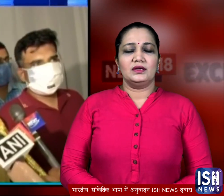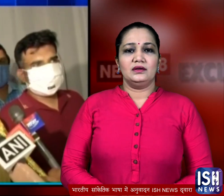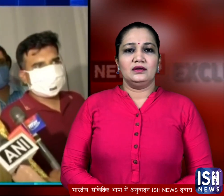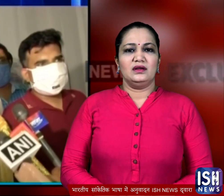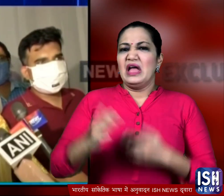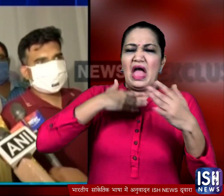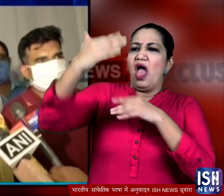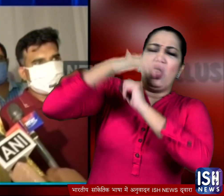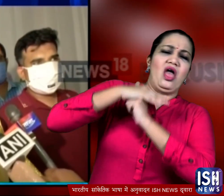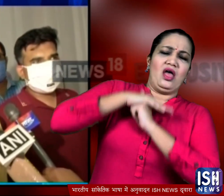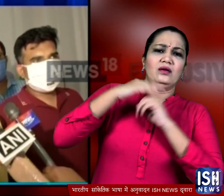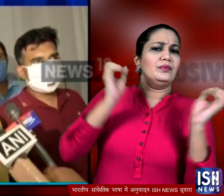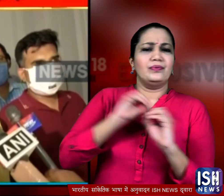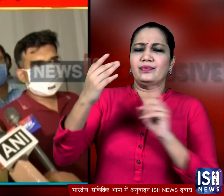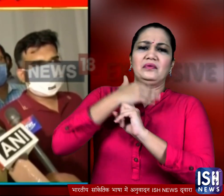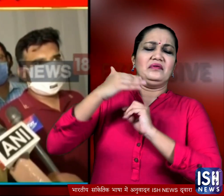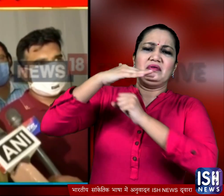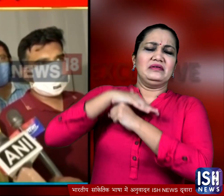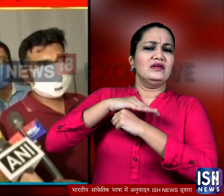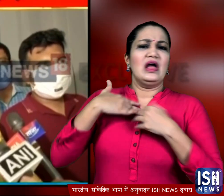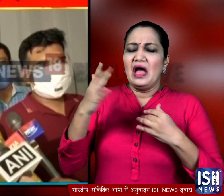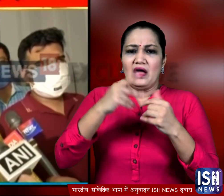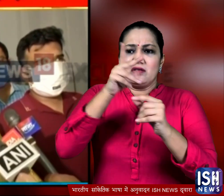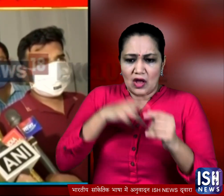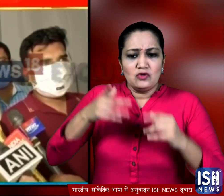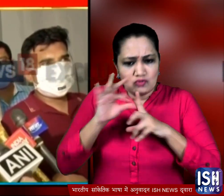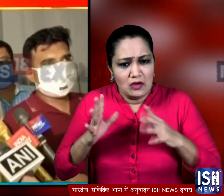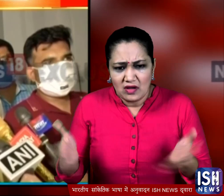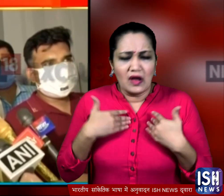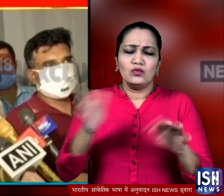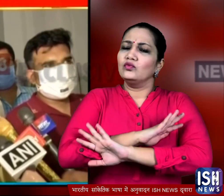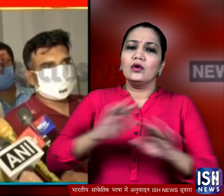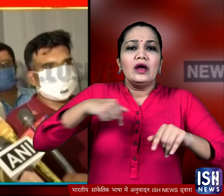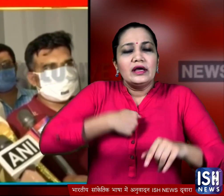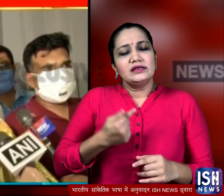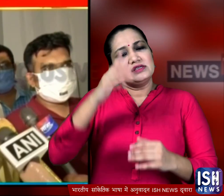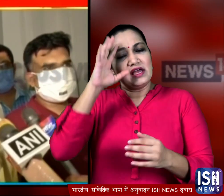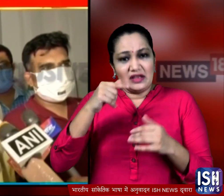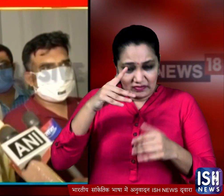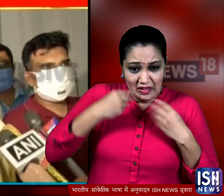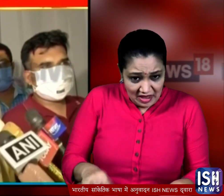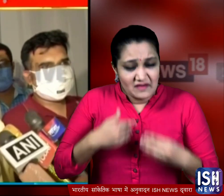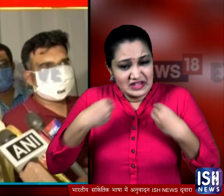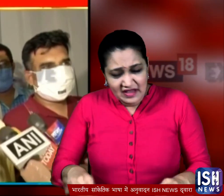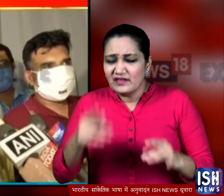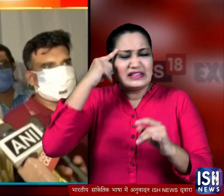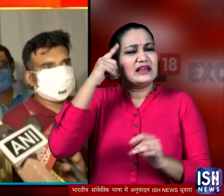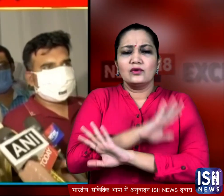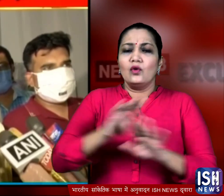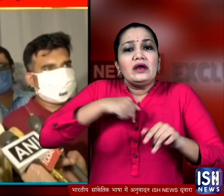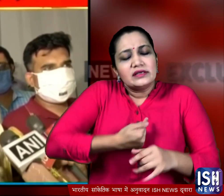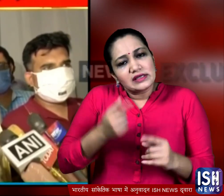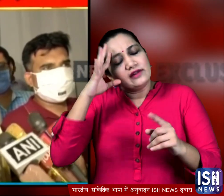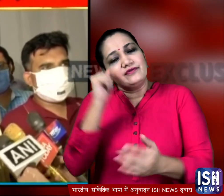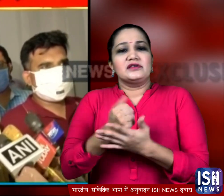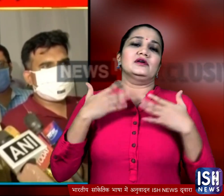किसी को प्रेशर नहीं है, कोई हमको कुछ नहीं बोला जो आपको करना होगा, ये आपको छोड़ना होगा, कोई नहीं बोला। मैं